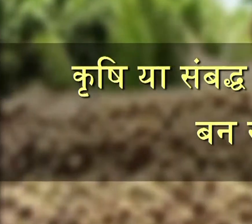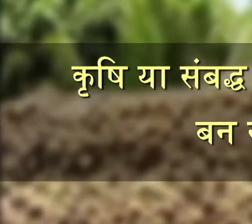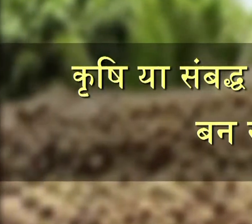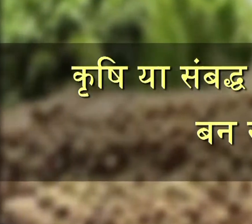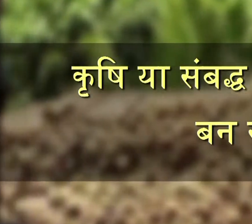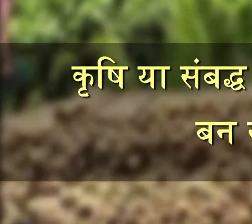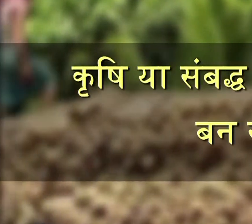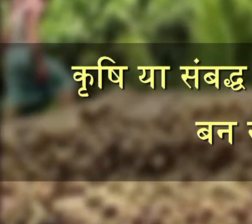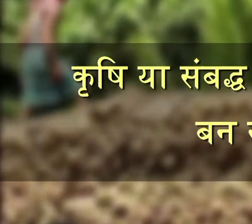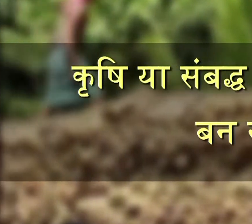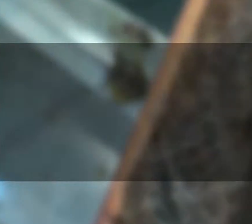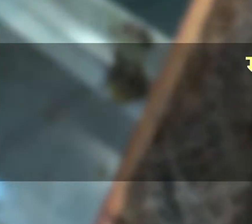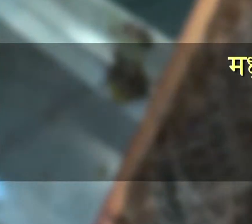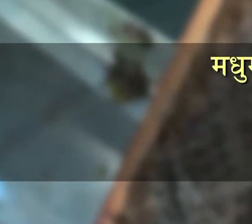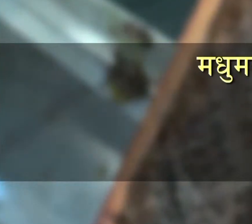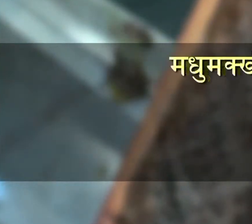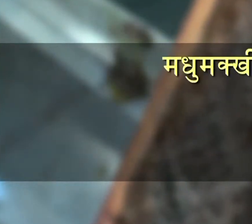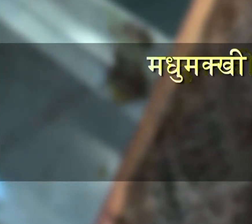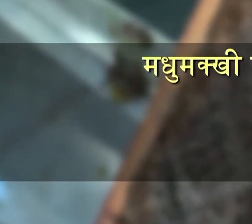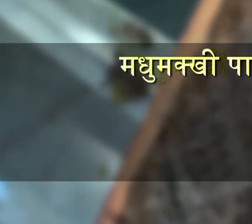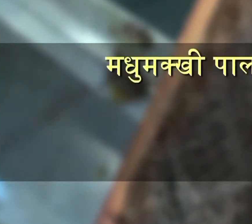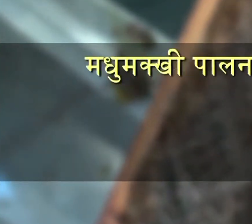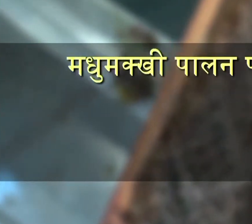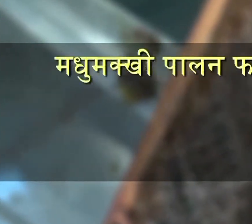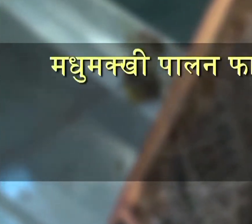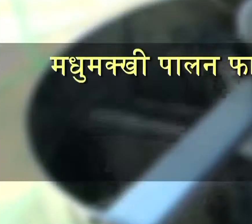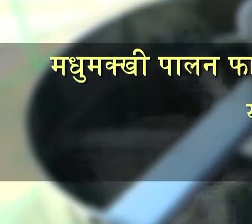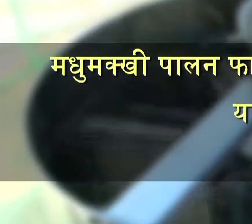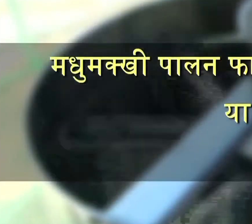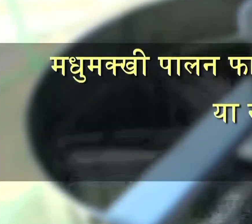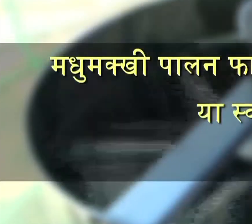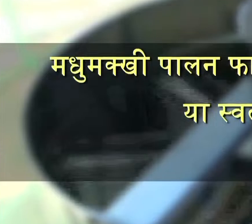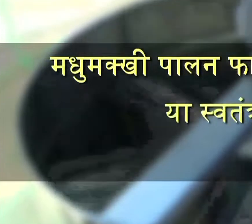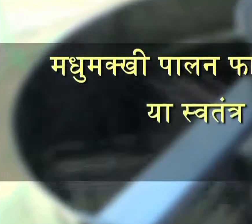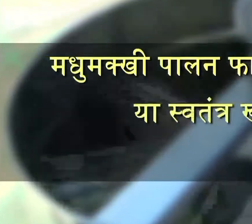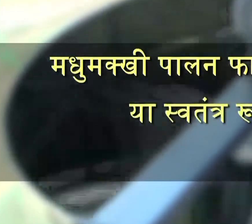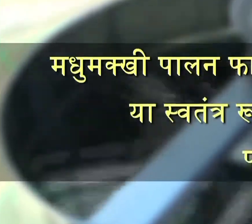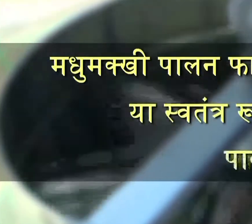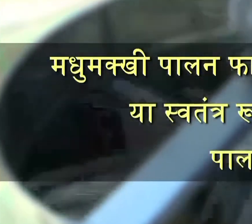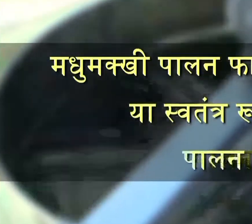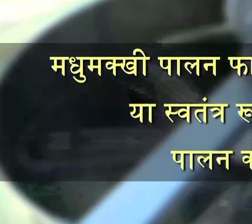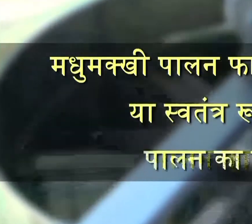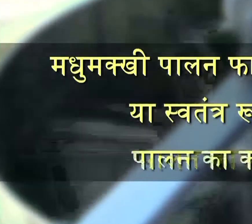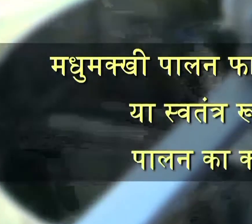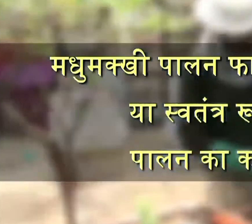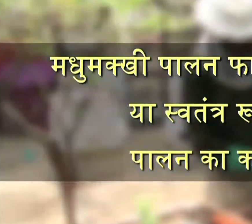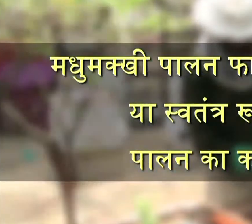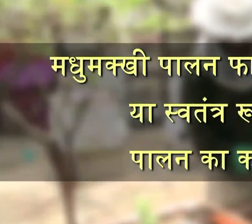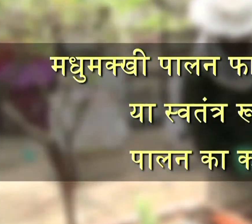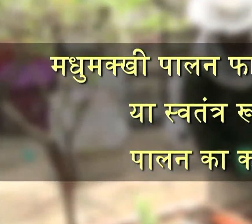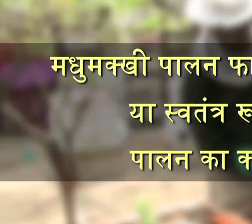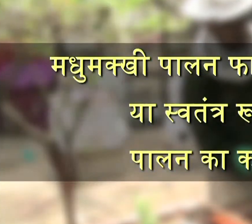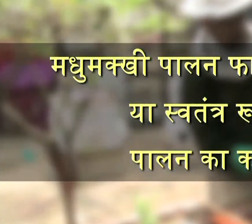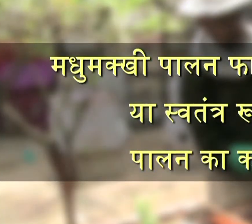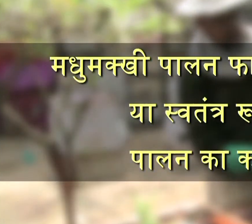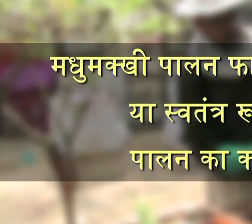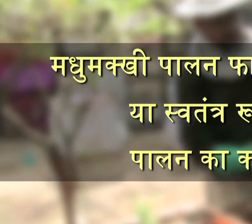हैं, मधुमक्खी पालन फार्म में काम कर सकते हैं या स्वतंत्र रूप से मधुमक्खी पालन का काम कर सकते